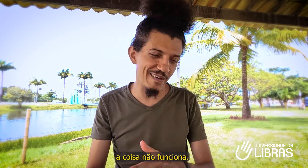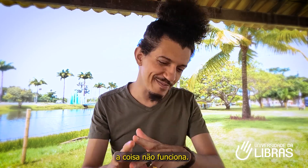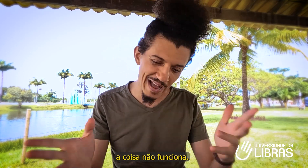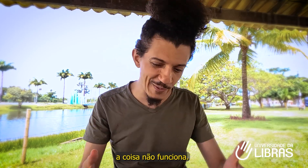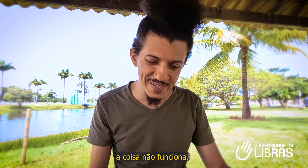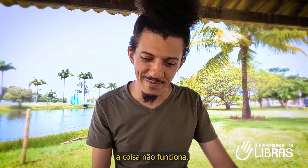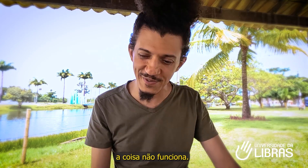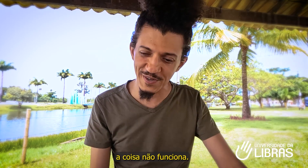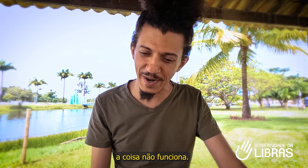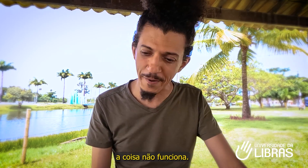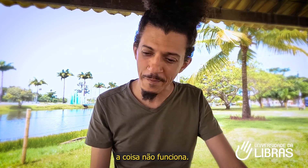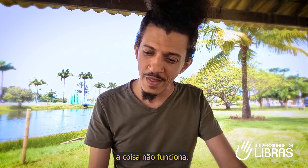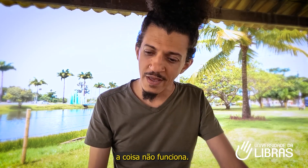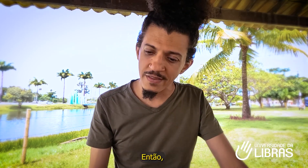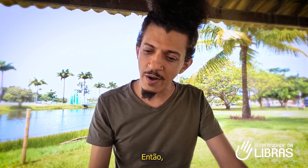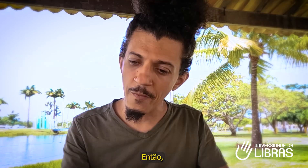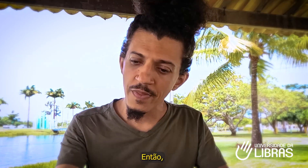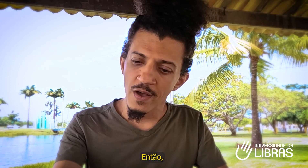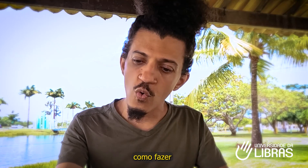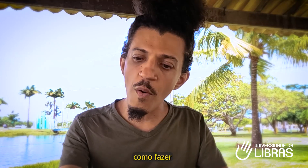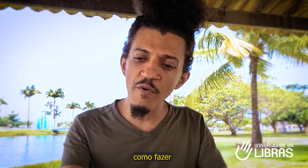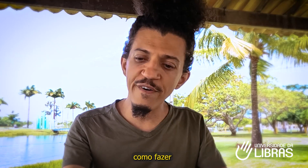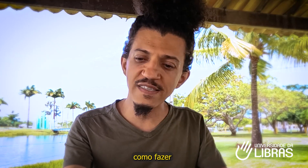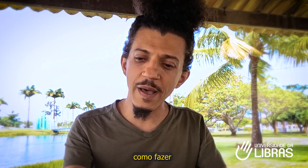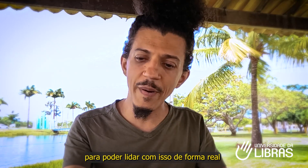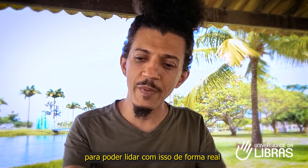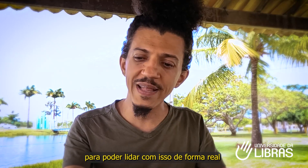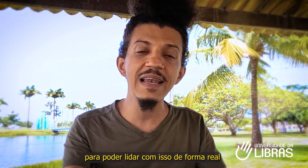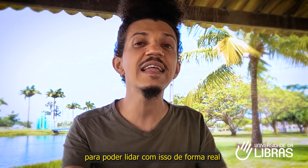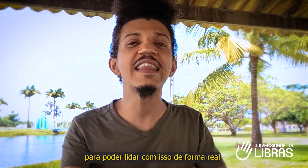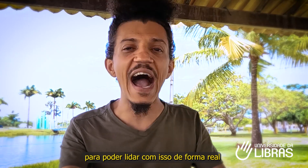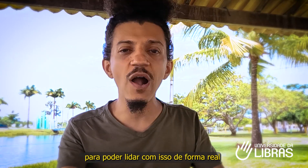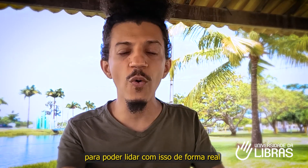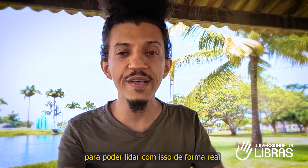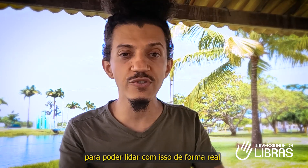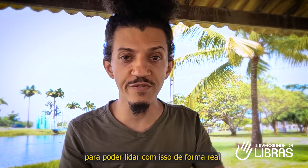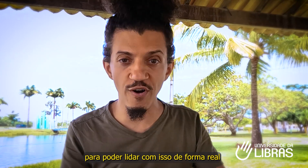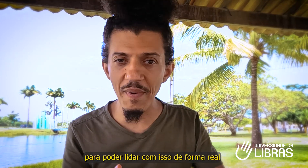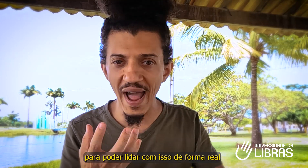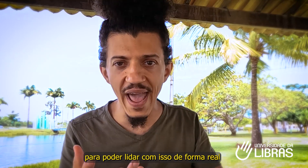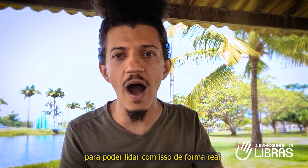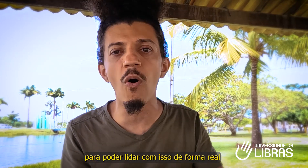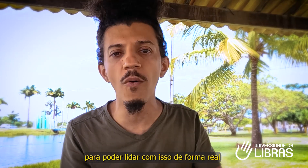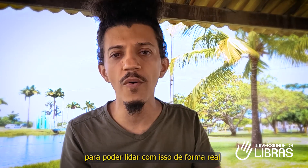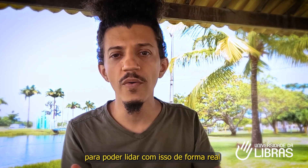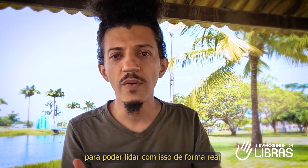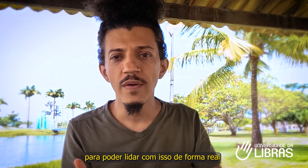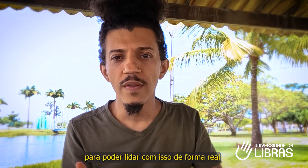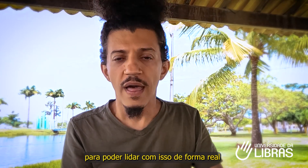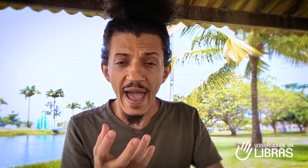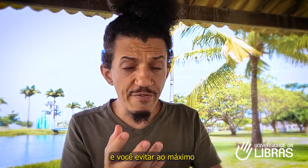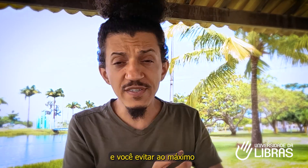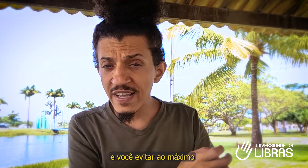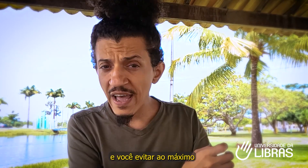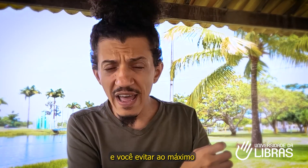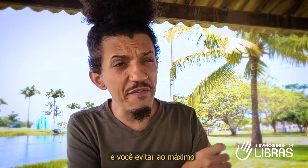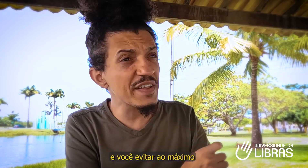A coisa não funciona. Então, como fazer para poder lidar com isso de forma real? É você evitar